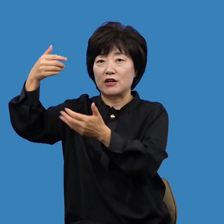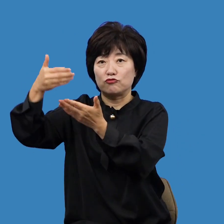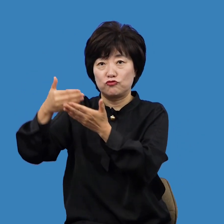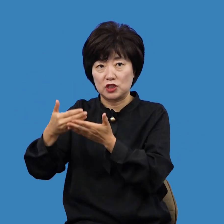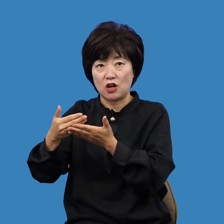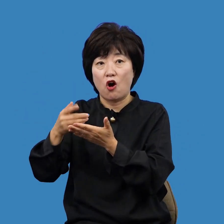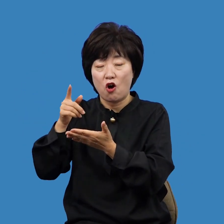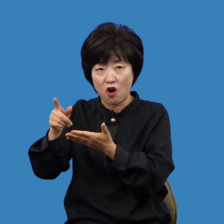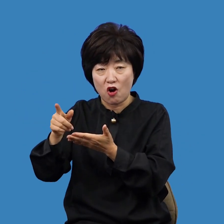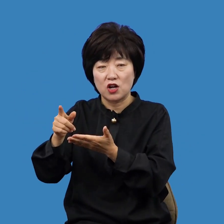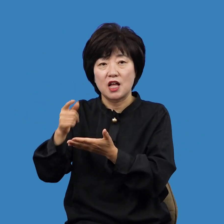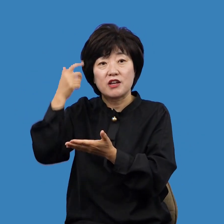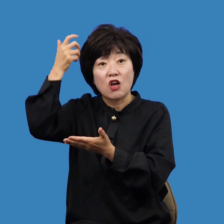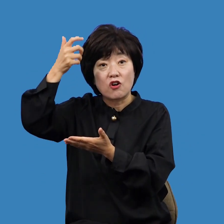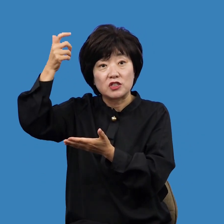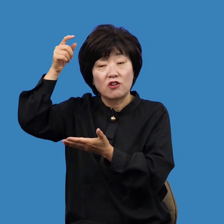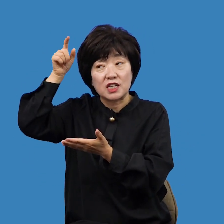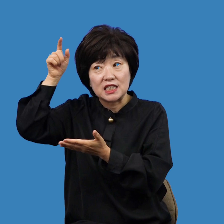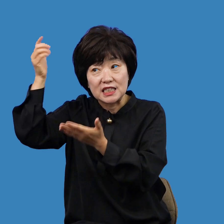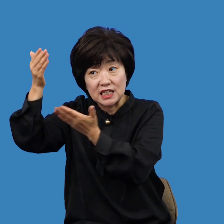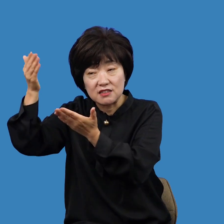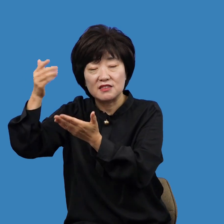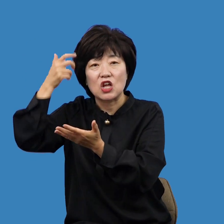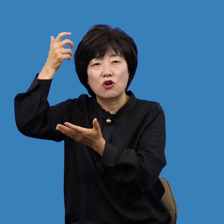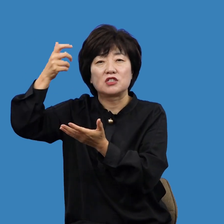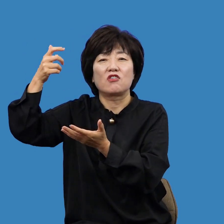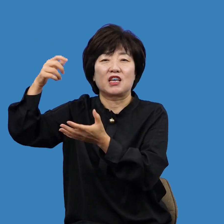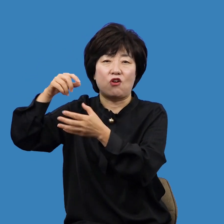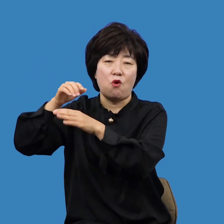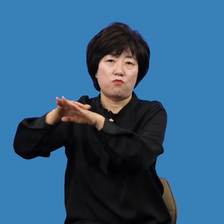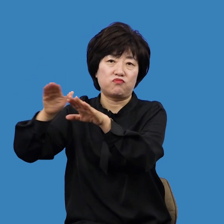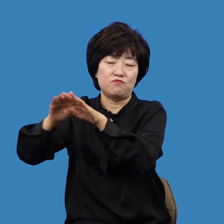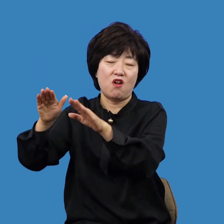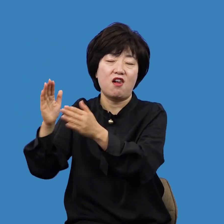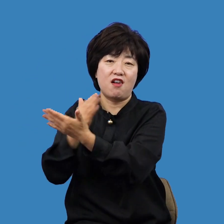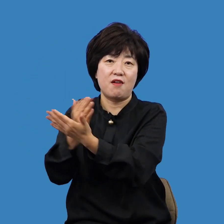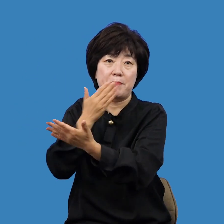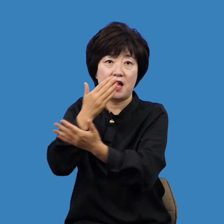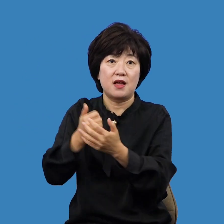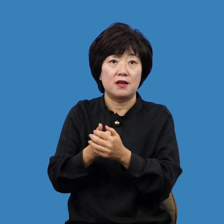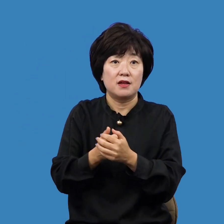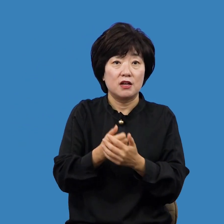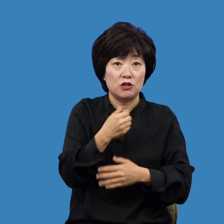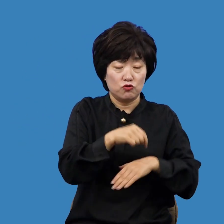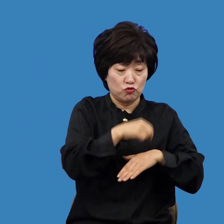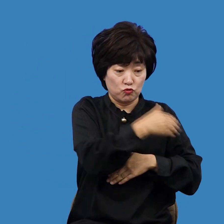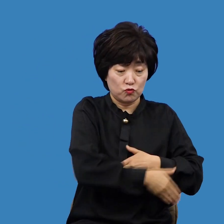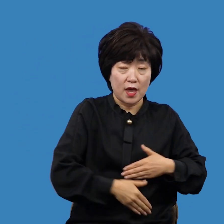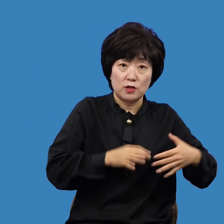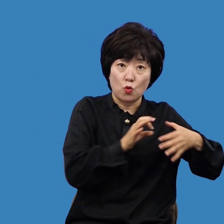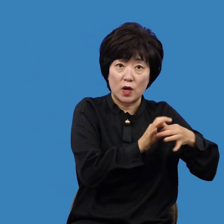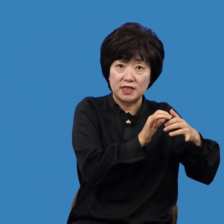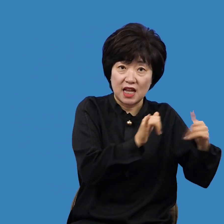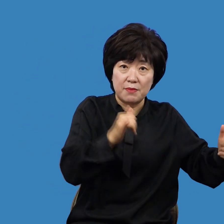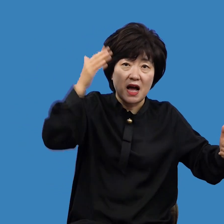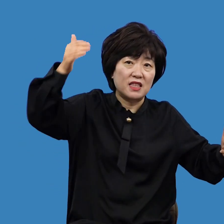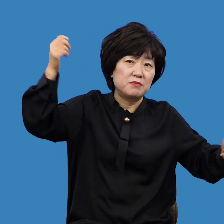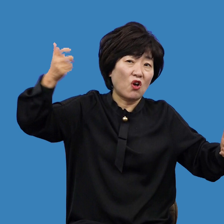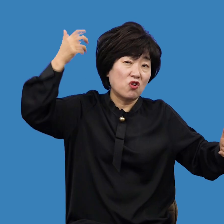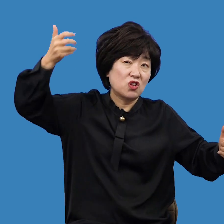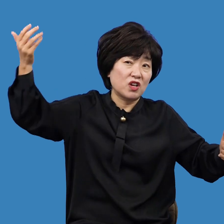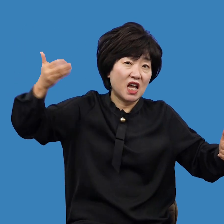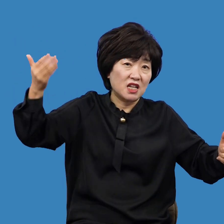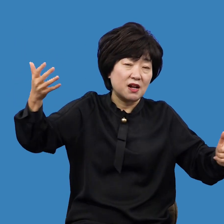하니 영적인 일은 영적인 것으로 분별하느니라. 육에 속한 사람은 하나님의 성령의 일들을 받지 아니하나니 이는